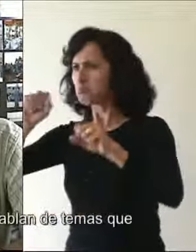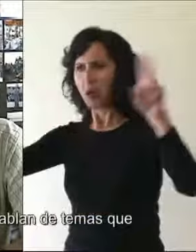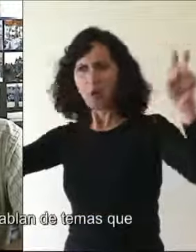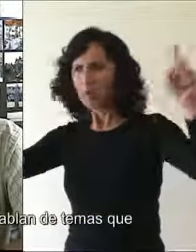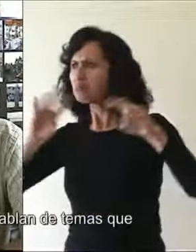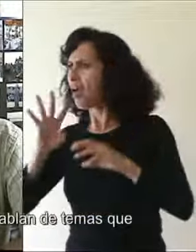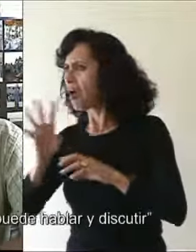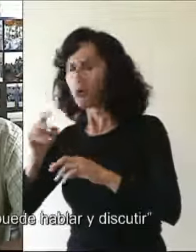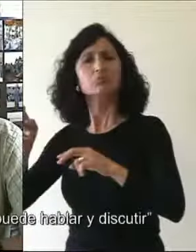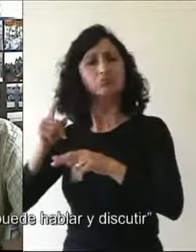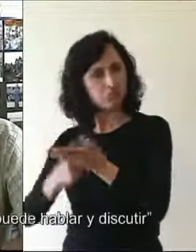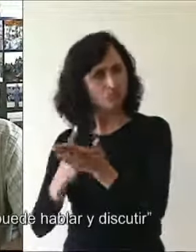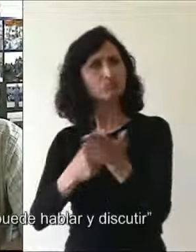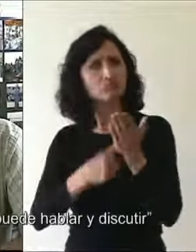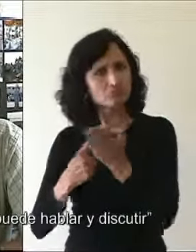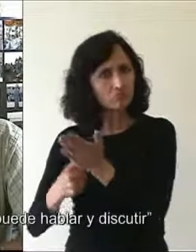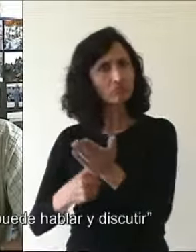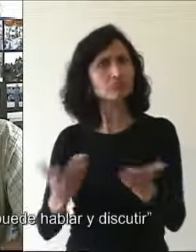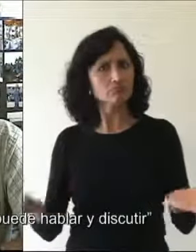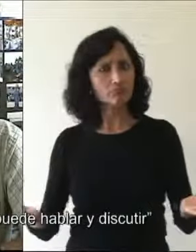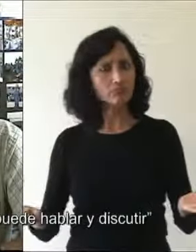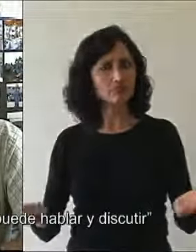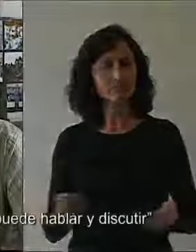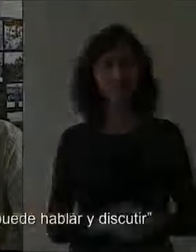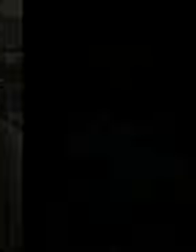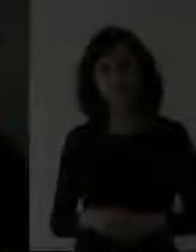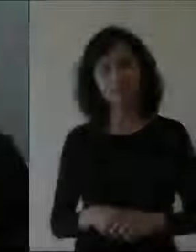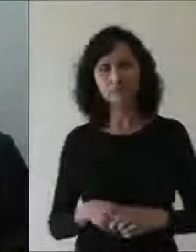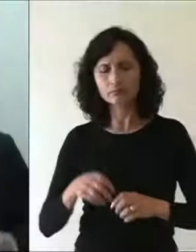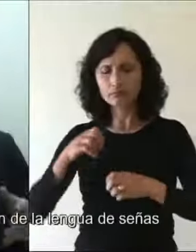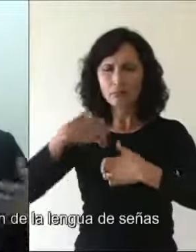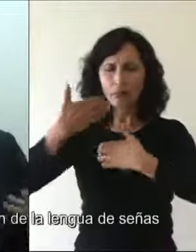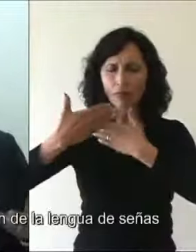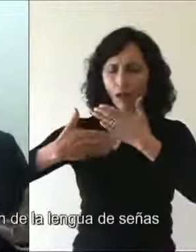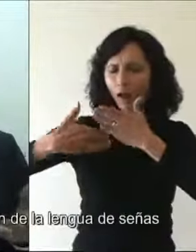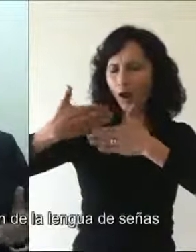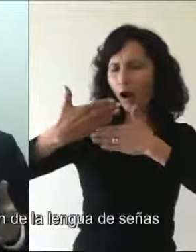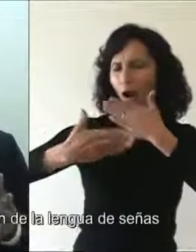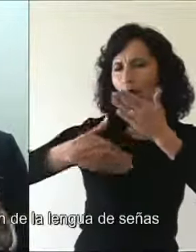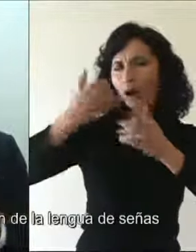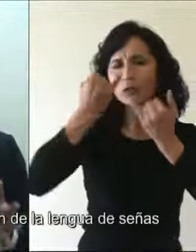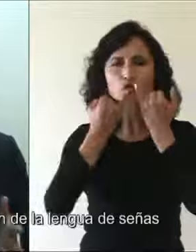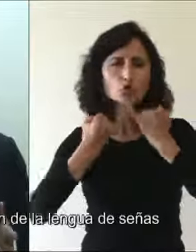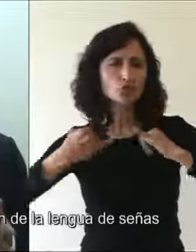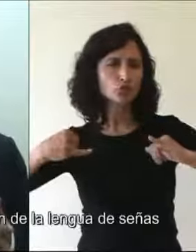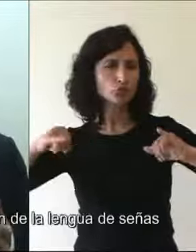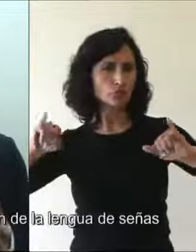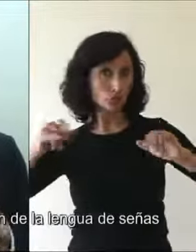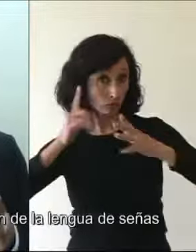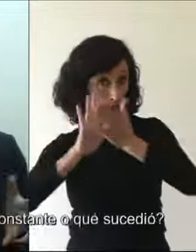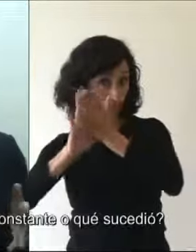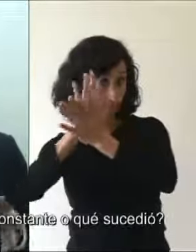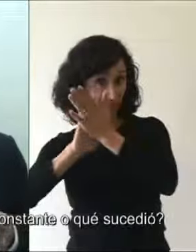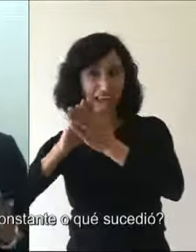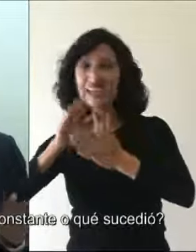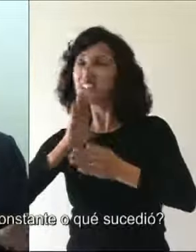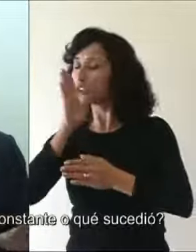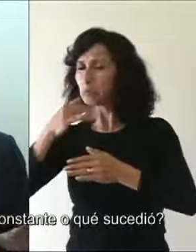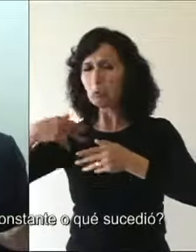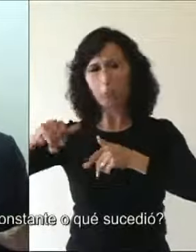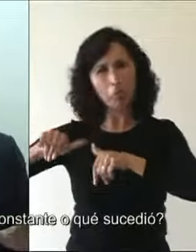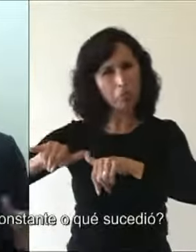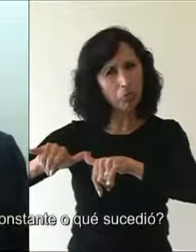sordo, porque hablan de temas que cualquiera puede hablar y discutir. ¿La evolución de la lengua de señas siempre